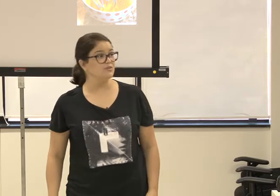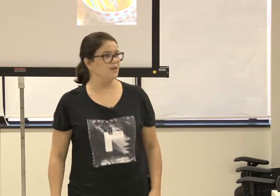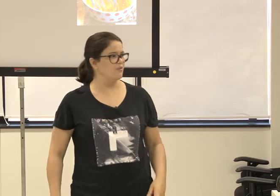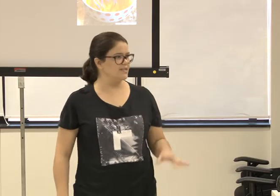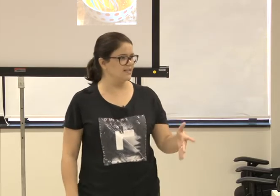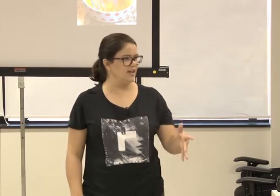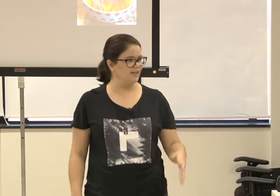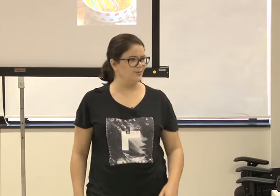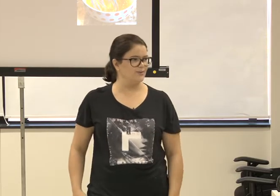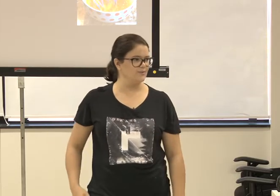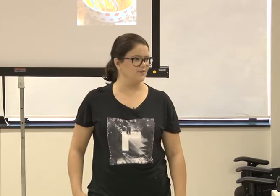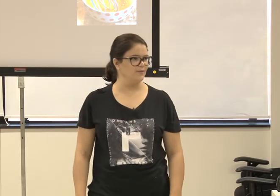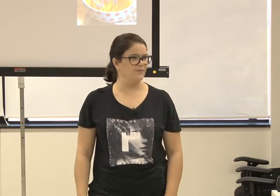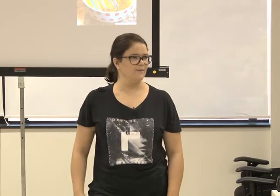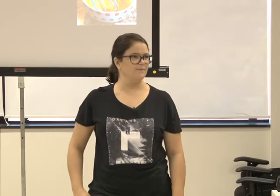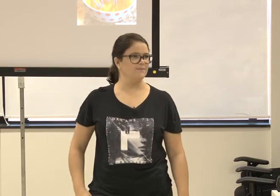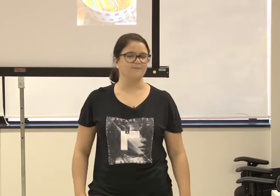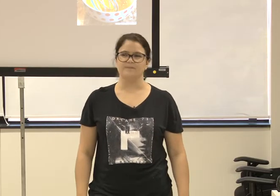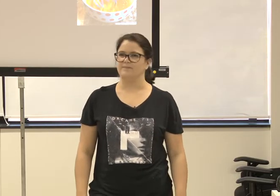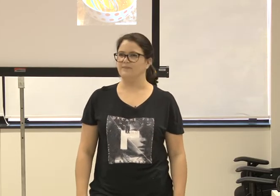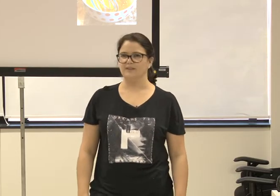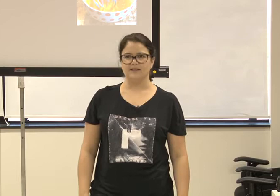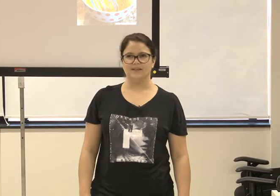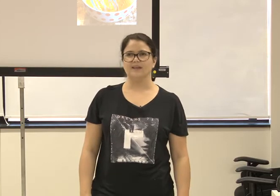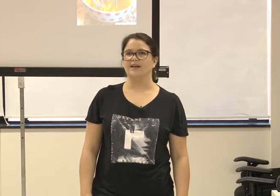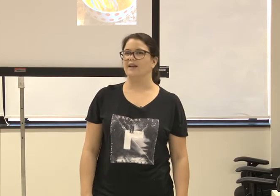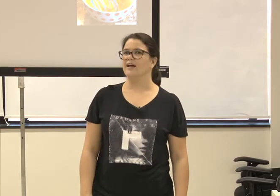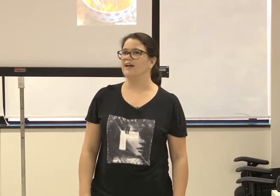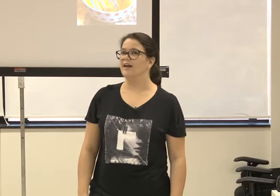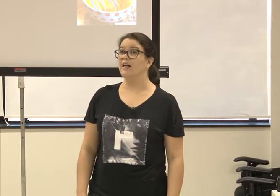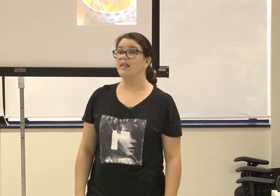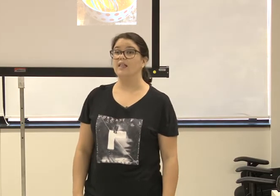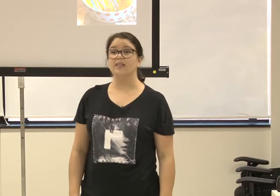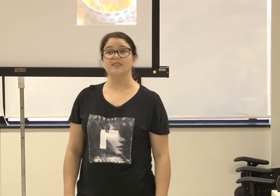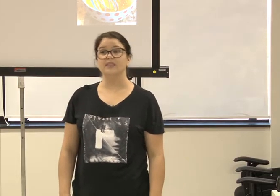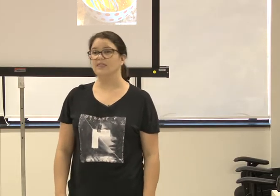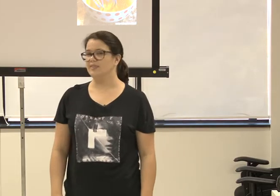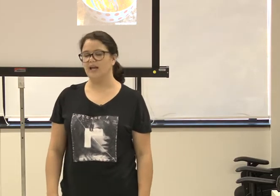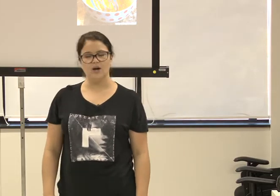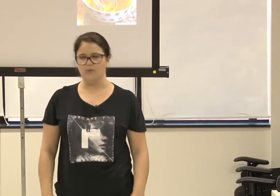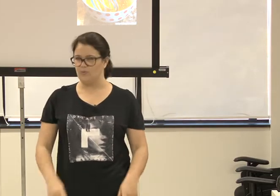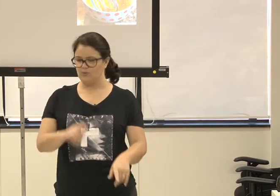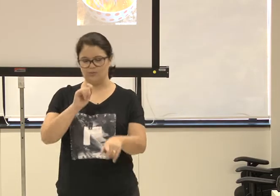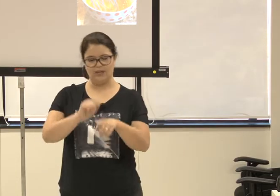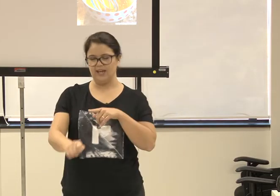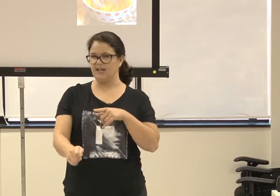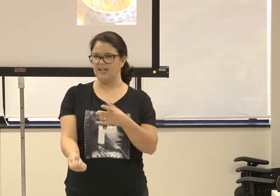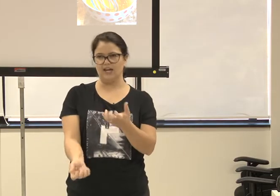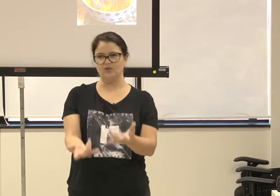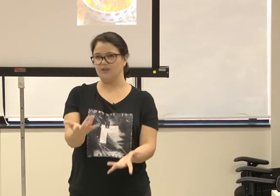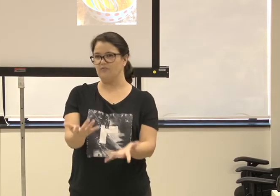Indução, esses elétricos. E não funciona nem no... Não, nem aqui ele não tem